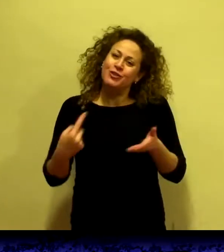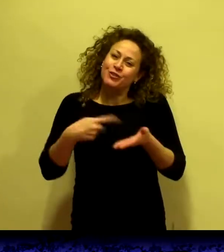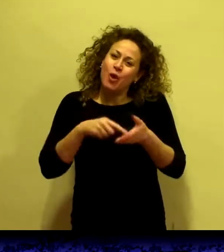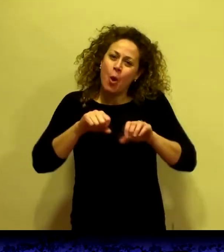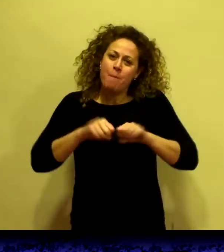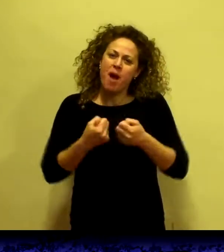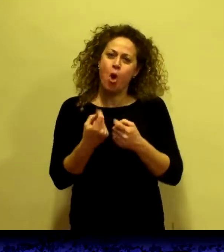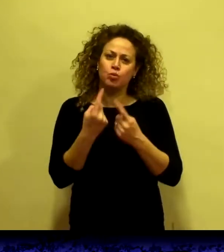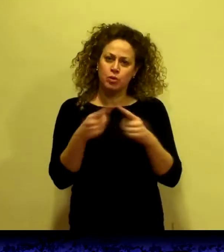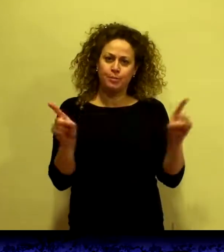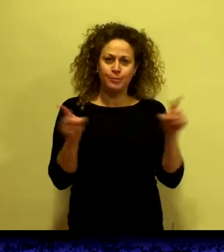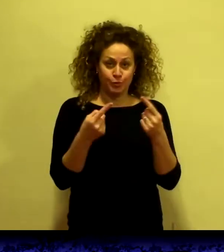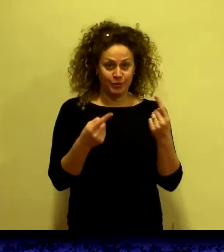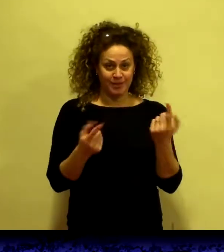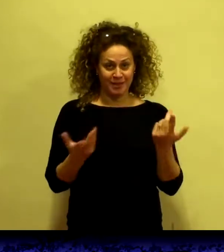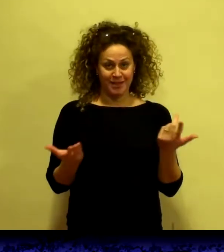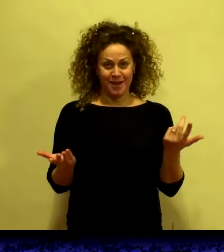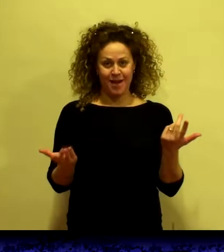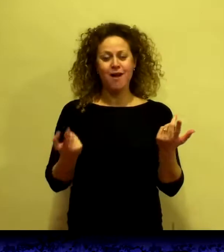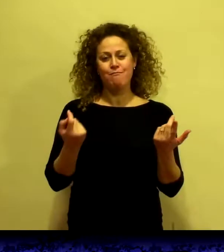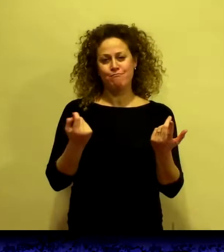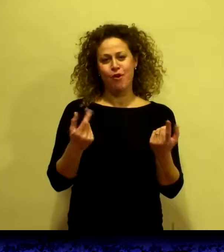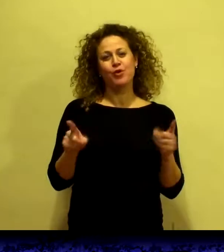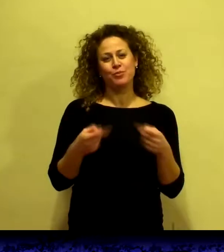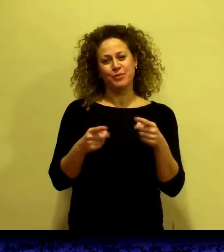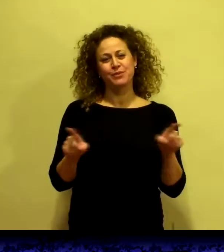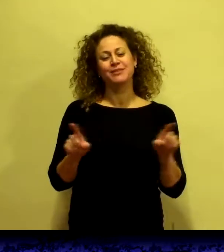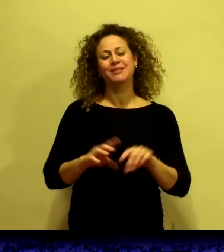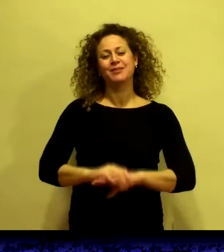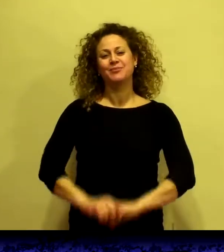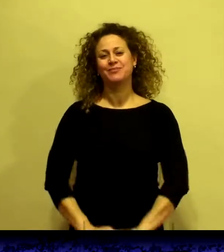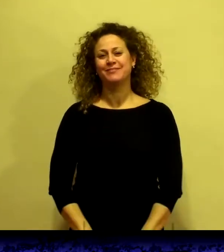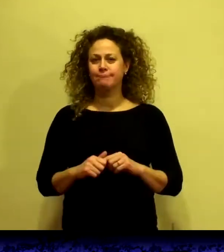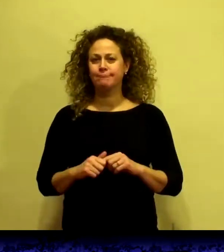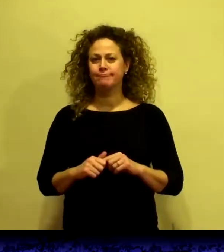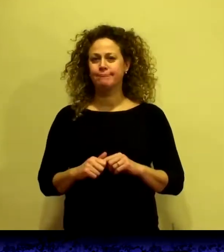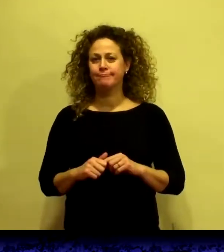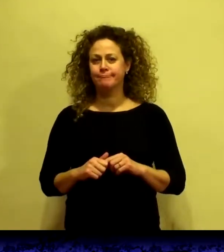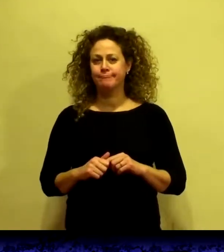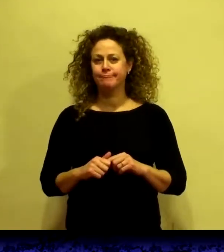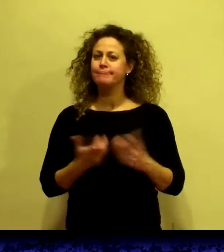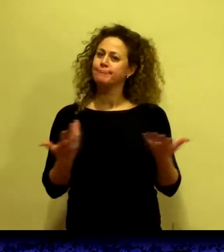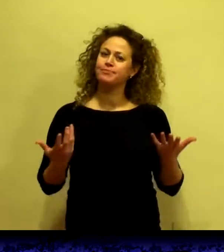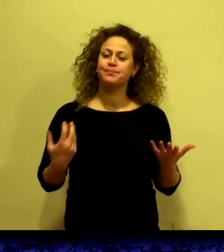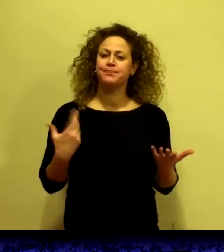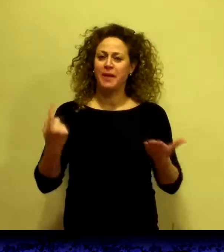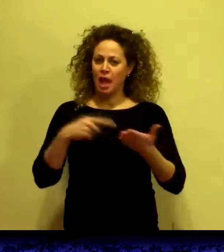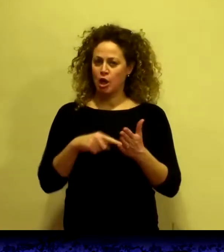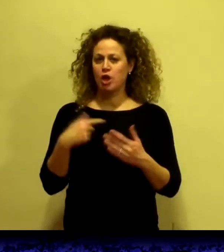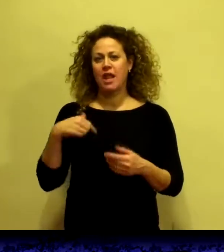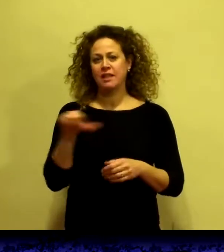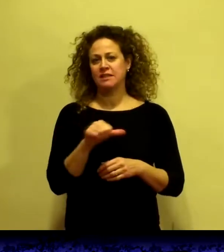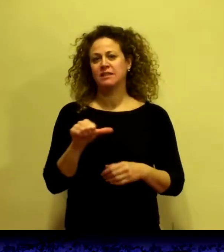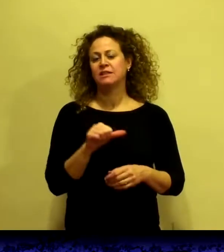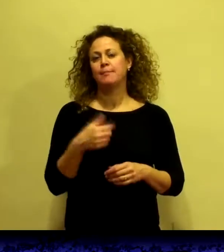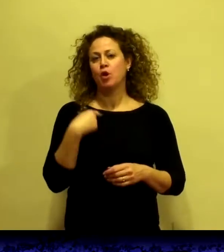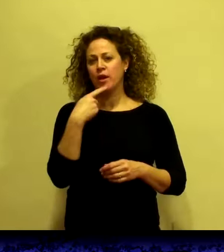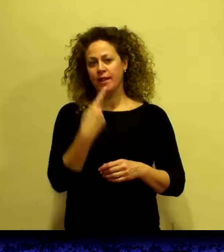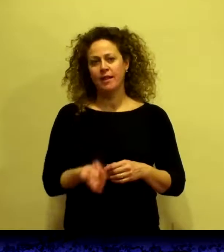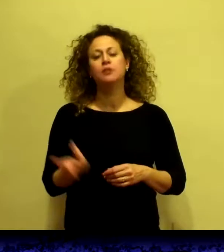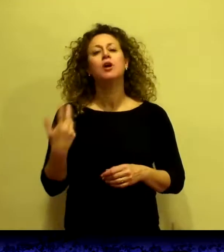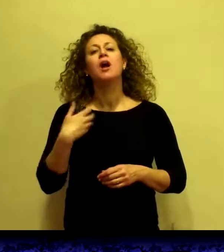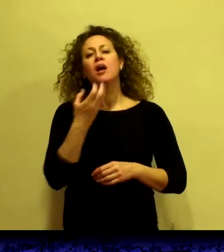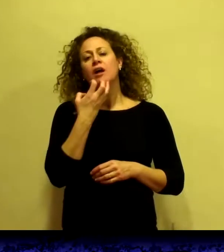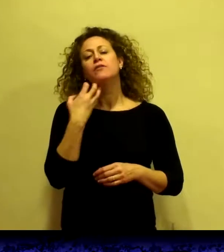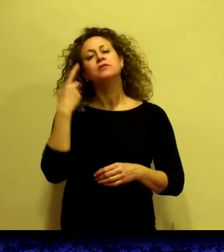musica, vero? The Magic Numbers. E ben tornato in studio. Ecco, ti volevo chiedere, ma gli orari